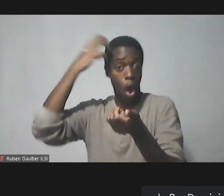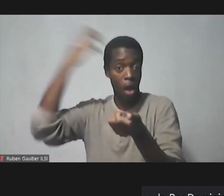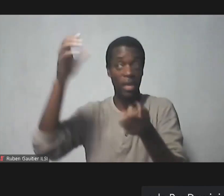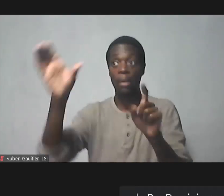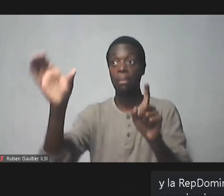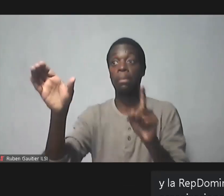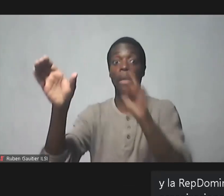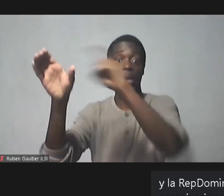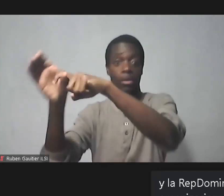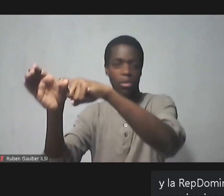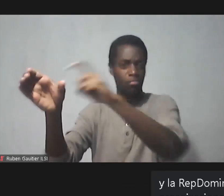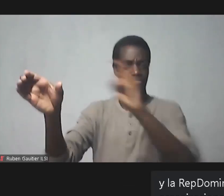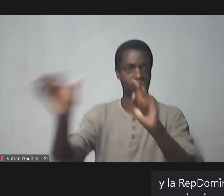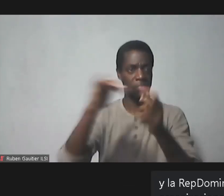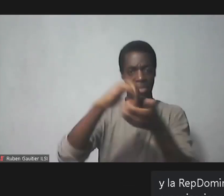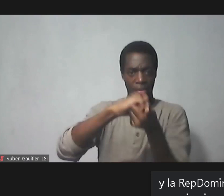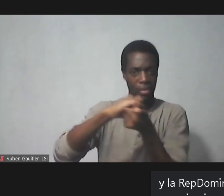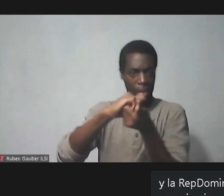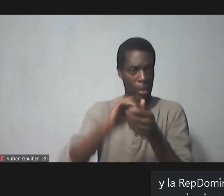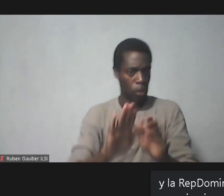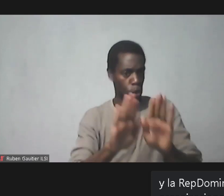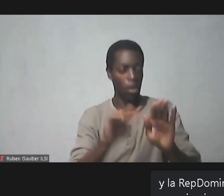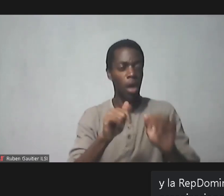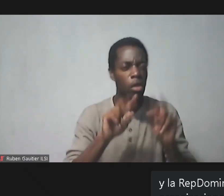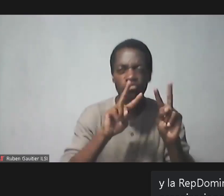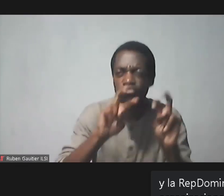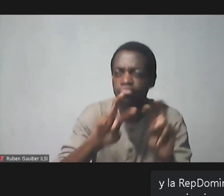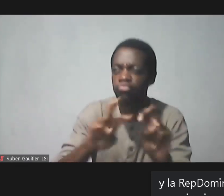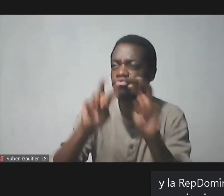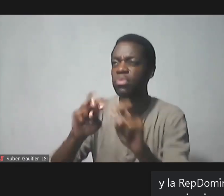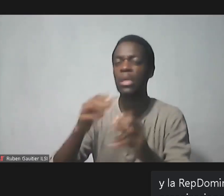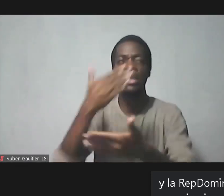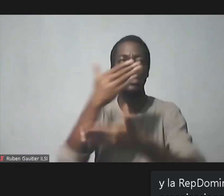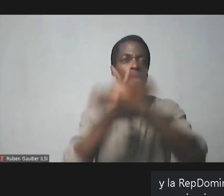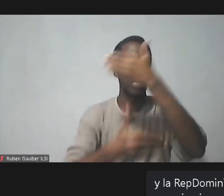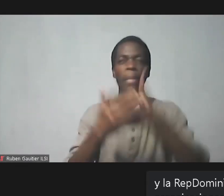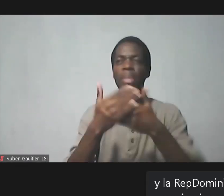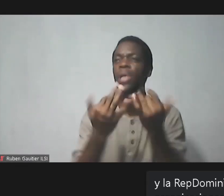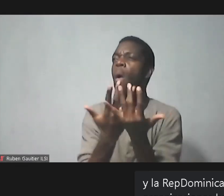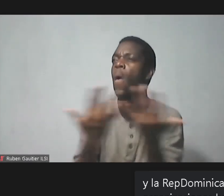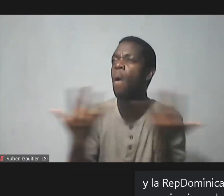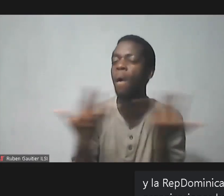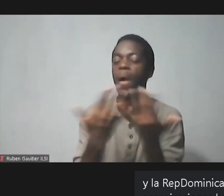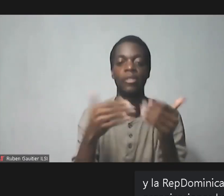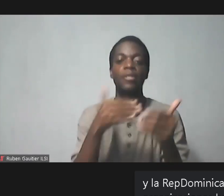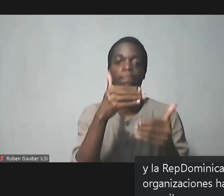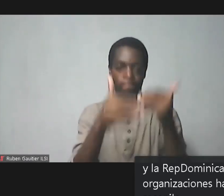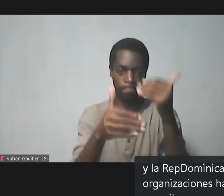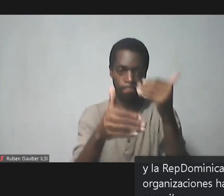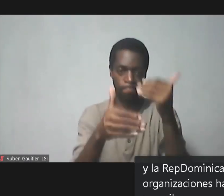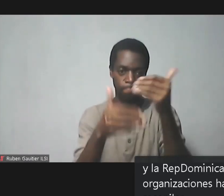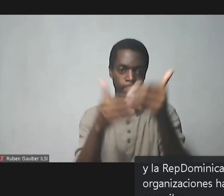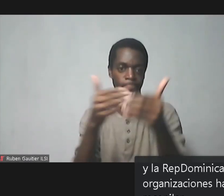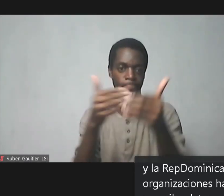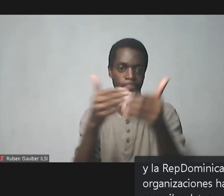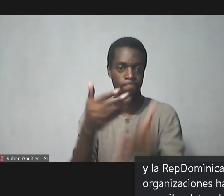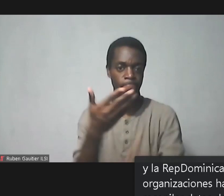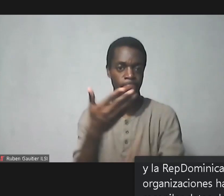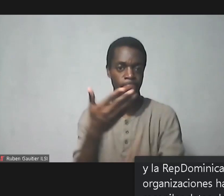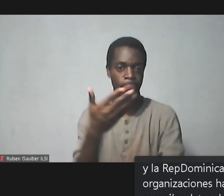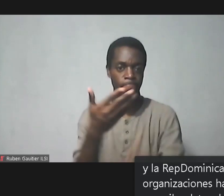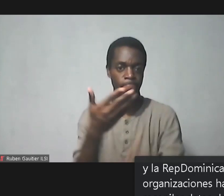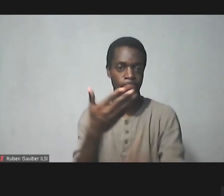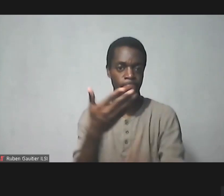también, personas con discapacidad. Y también hay encuestas de Unión Mundial de